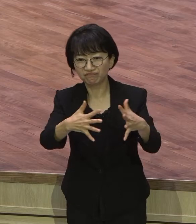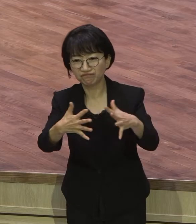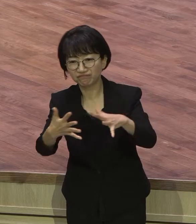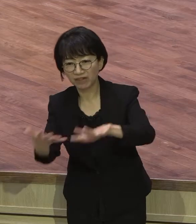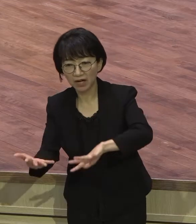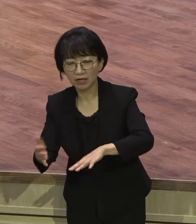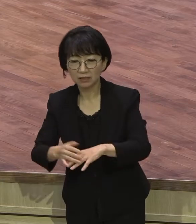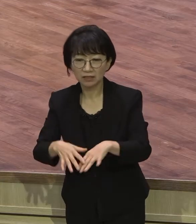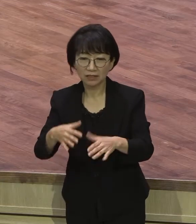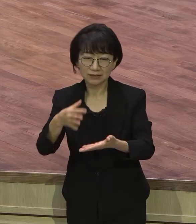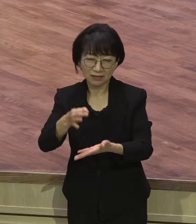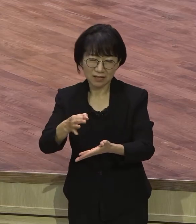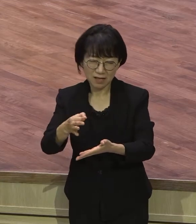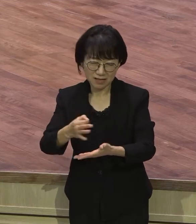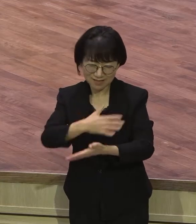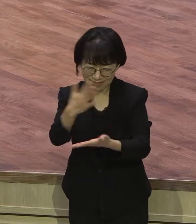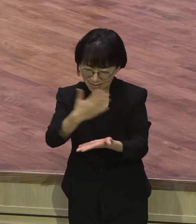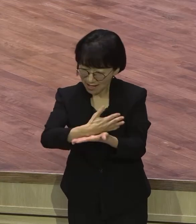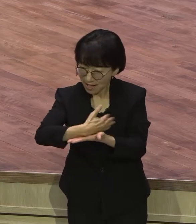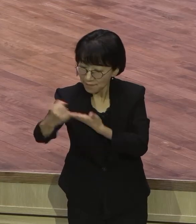단번에 재산 싹 다 날아가고.